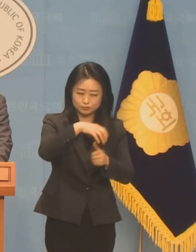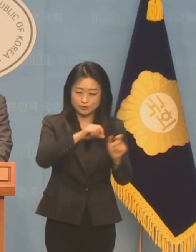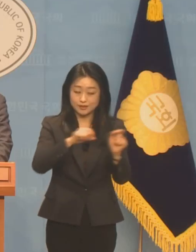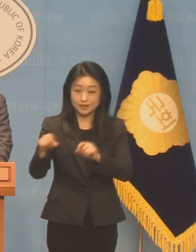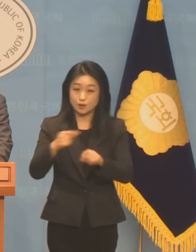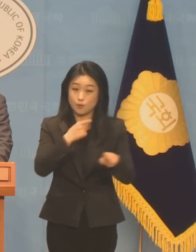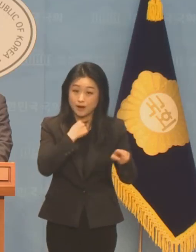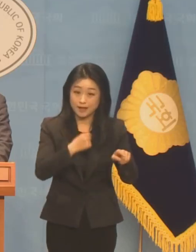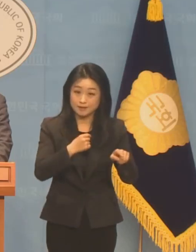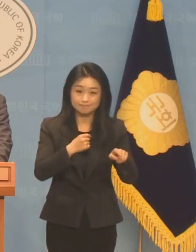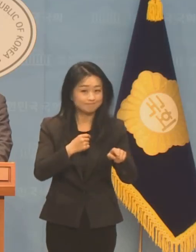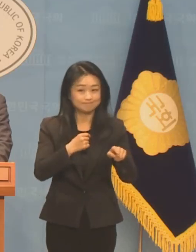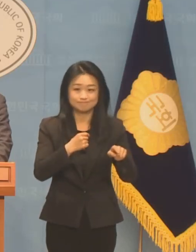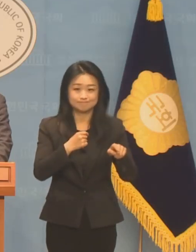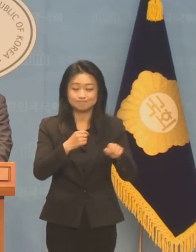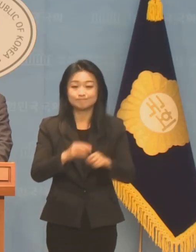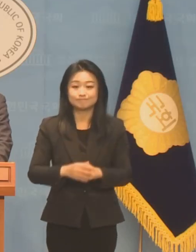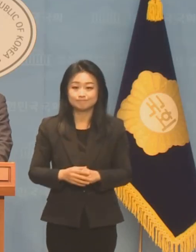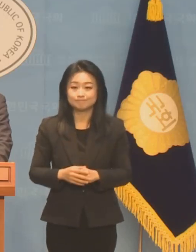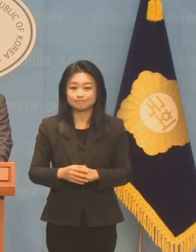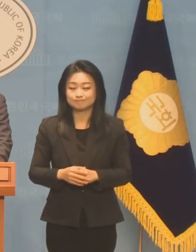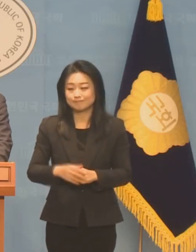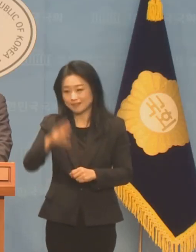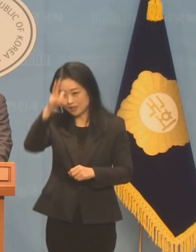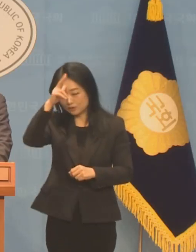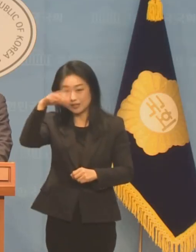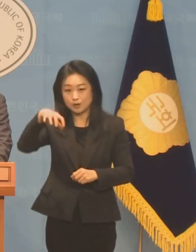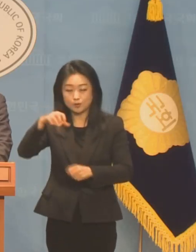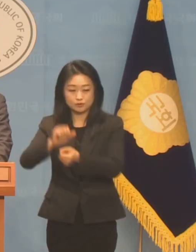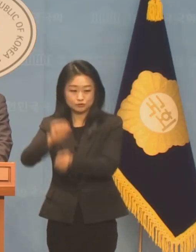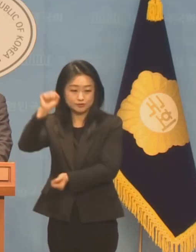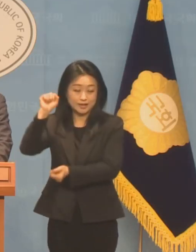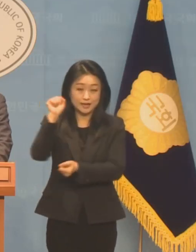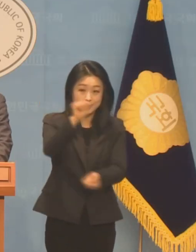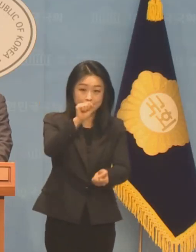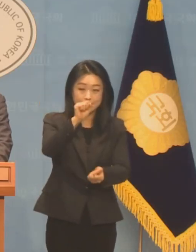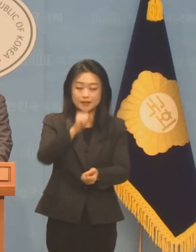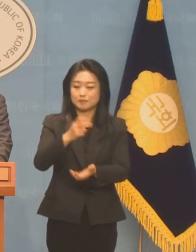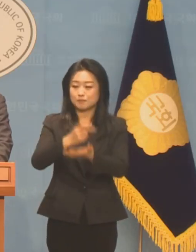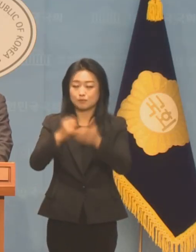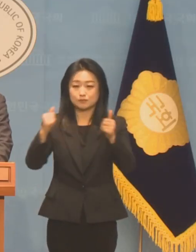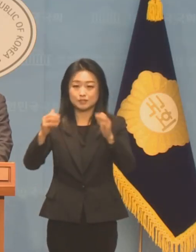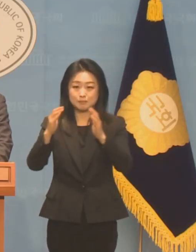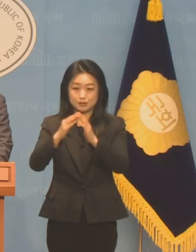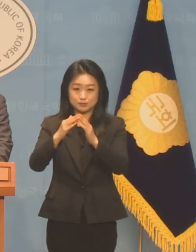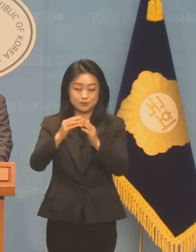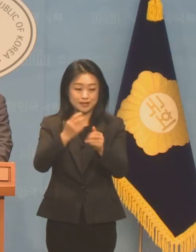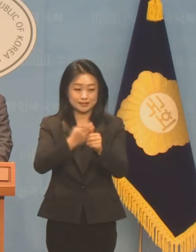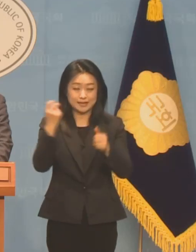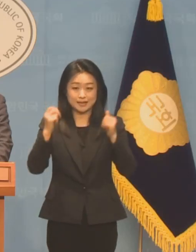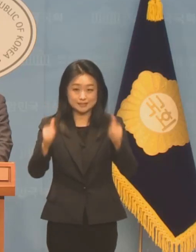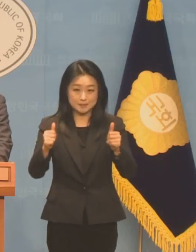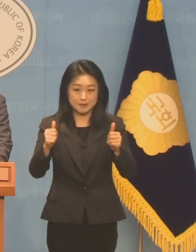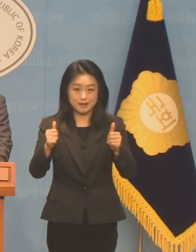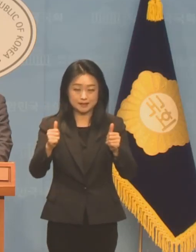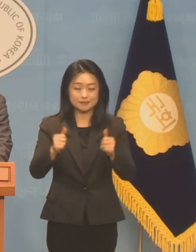해도 공조본의 수사와 헌재의 탄핵 심판을 피할 수 없다는 점을